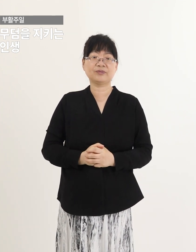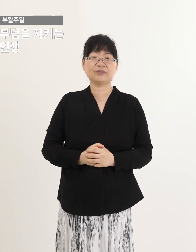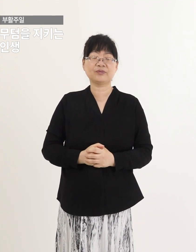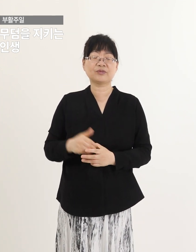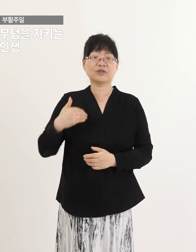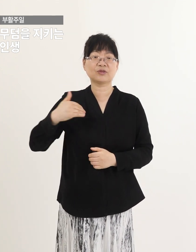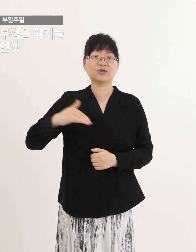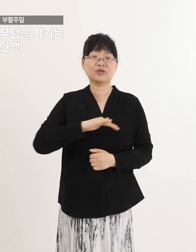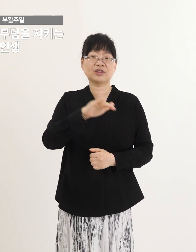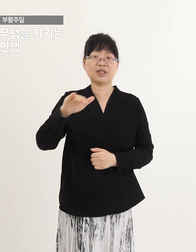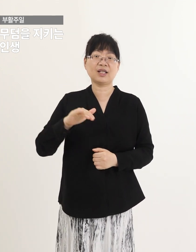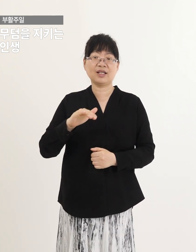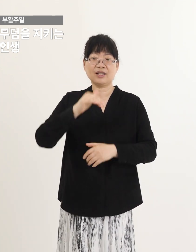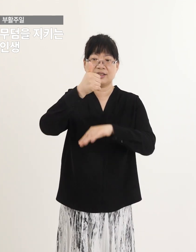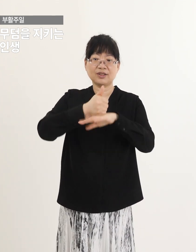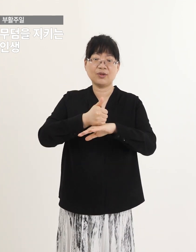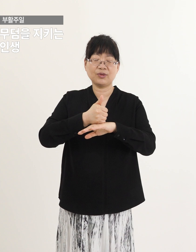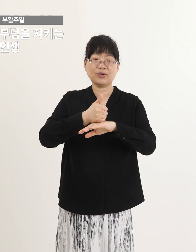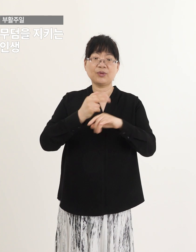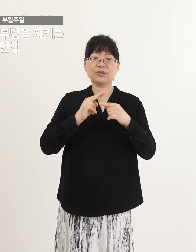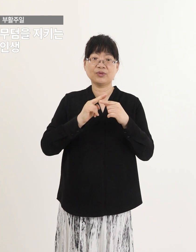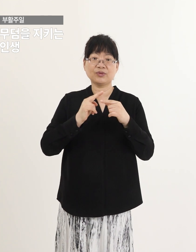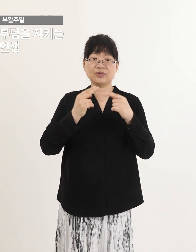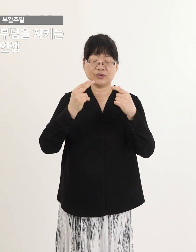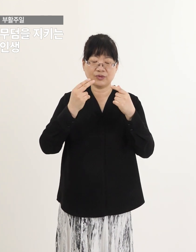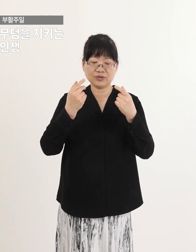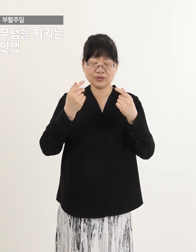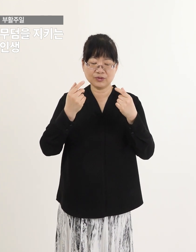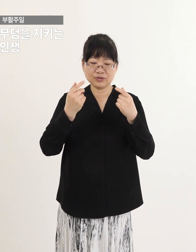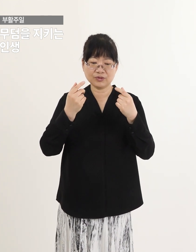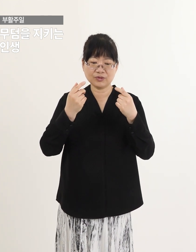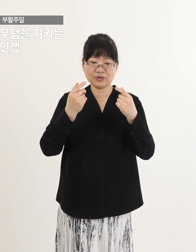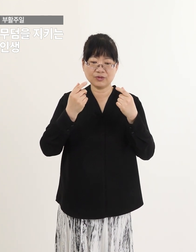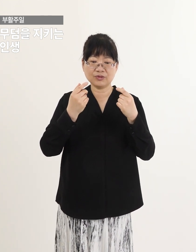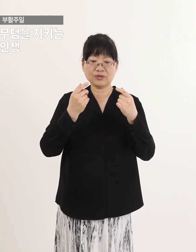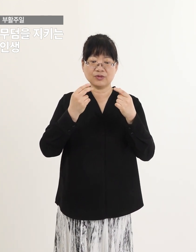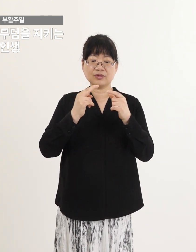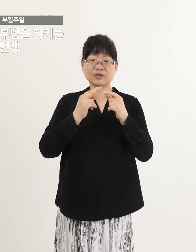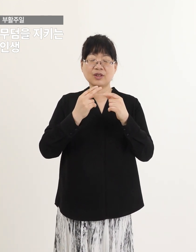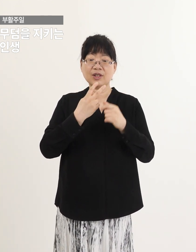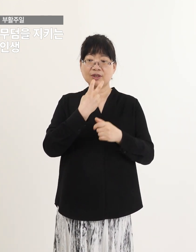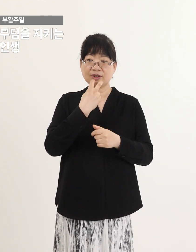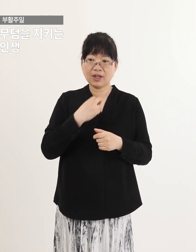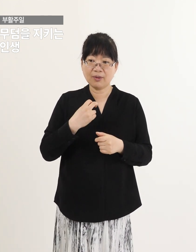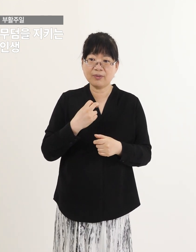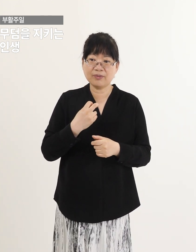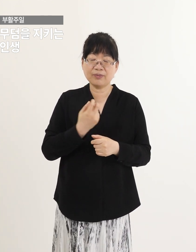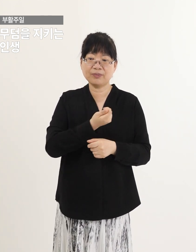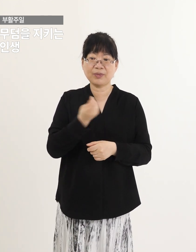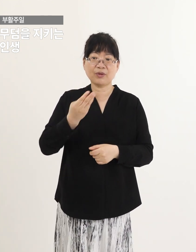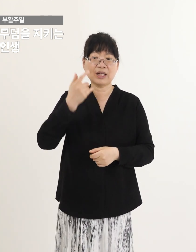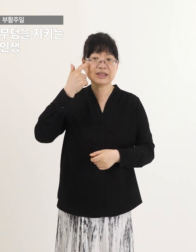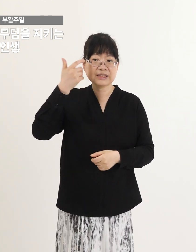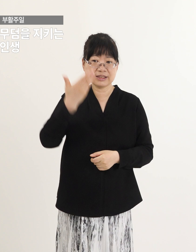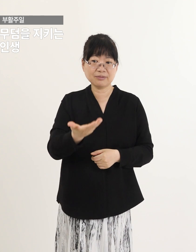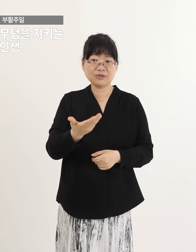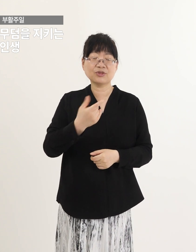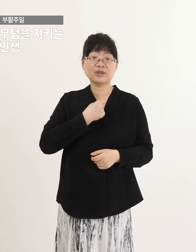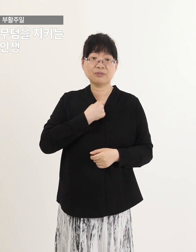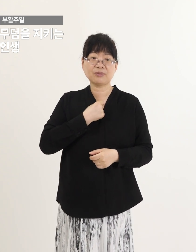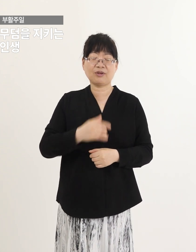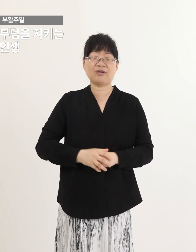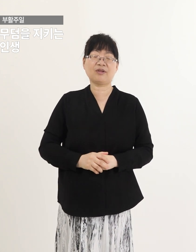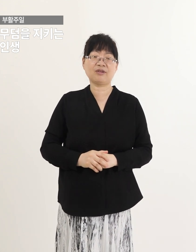여기서 우리가 결론 겸 몇 가지 질문을 좀 던져 봐야 될 것 같아요.